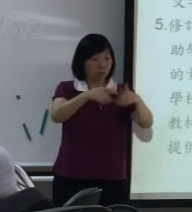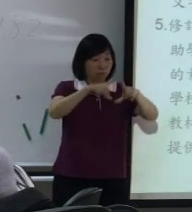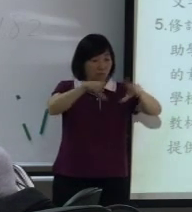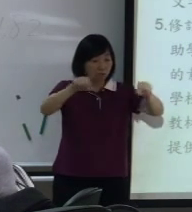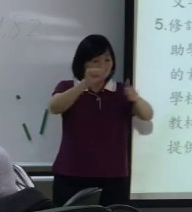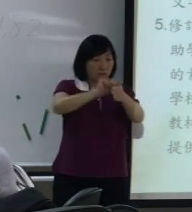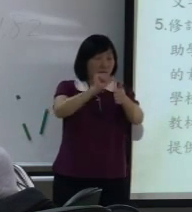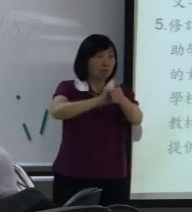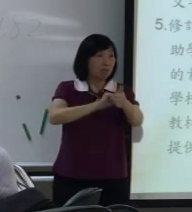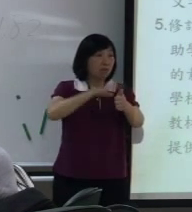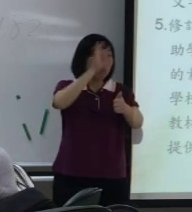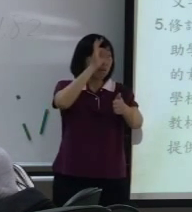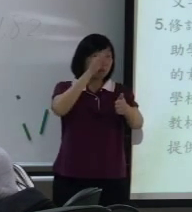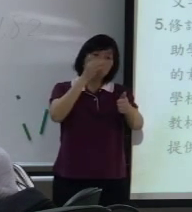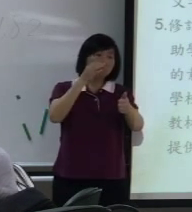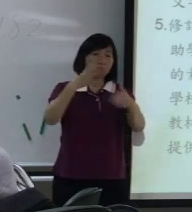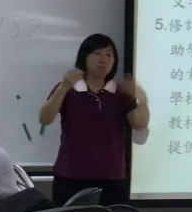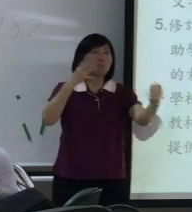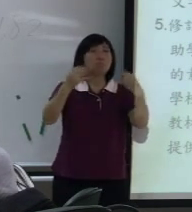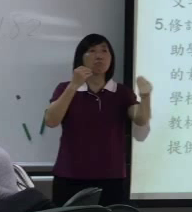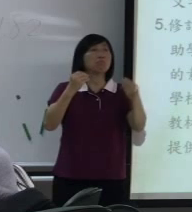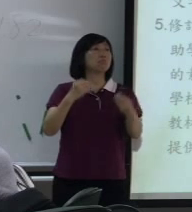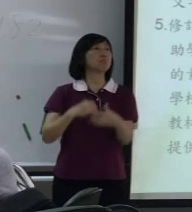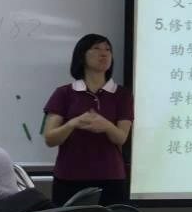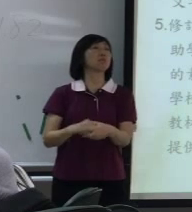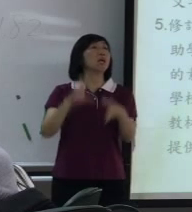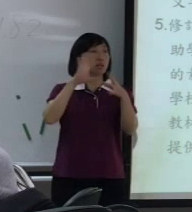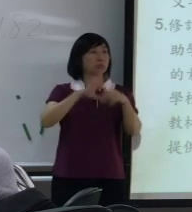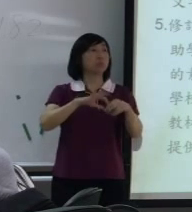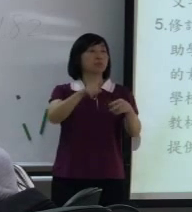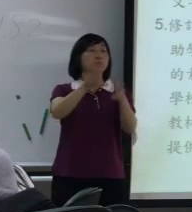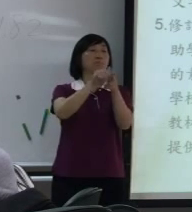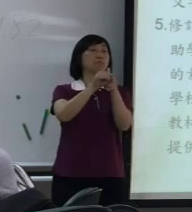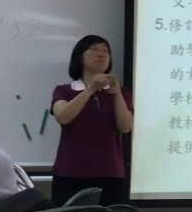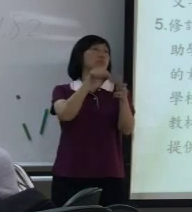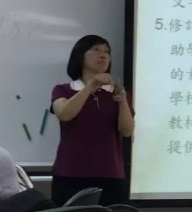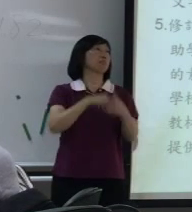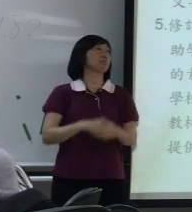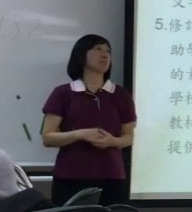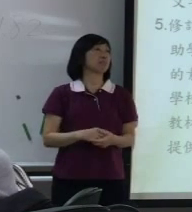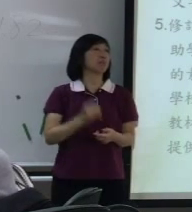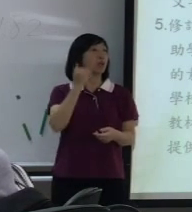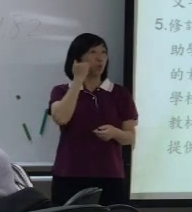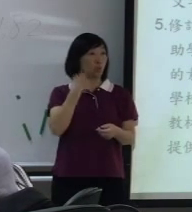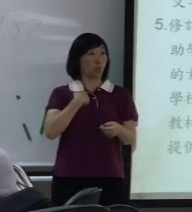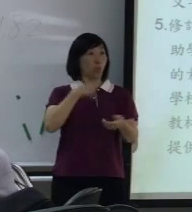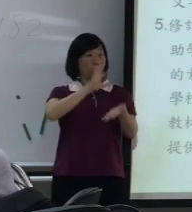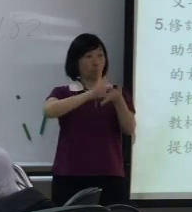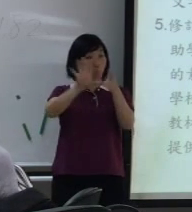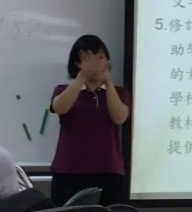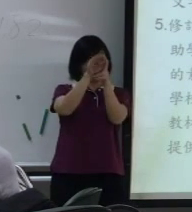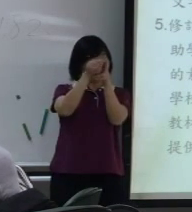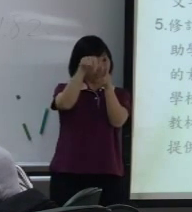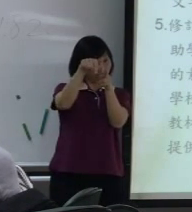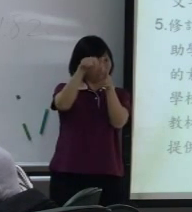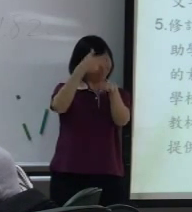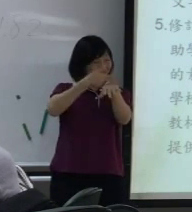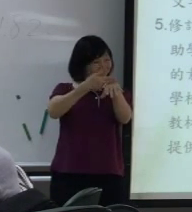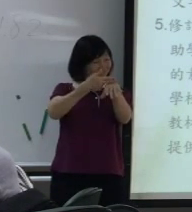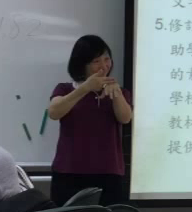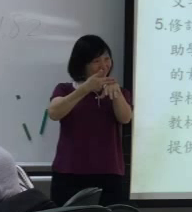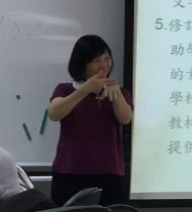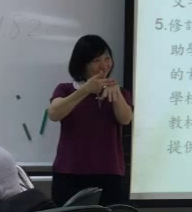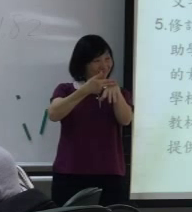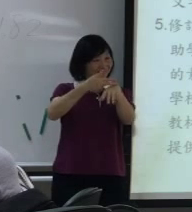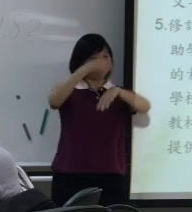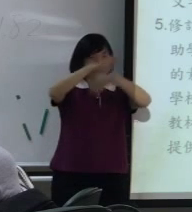究竟在哪里，不太确实啊。但是如果你要录影的话，那